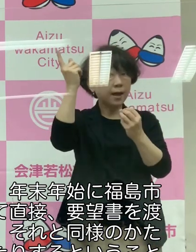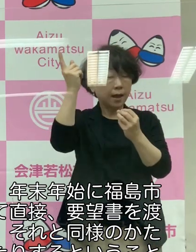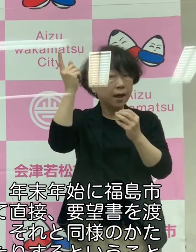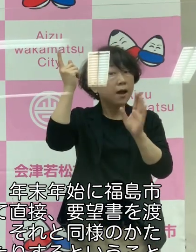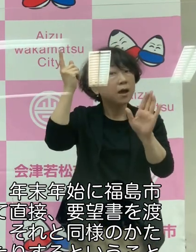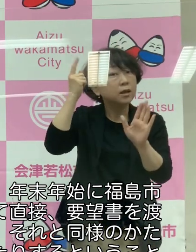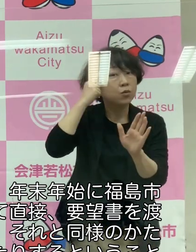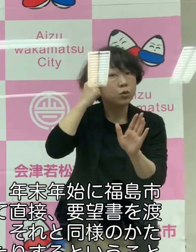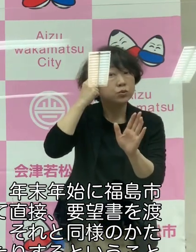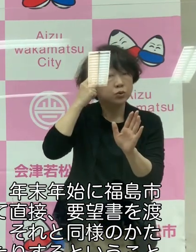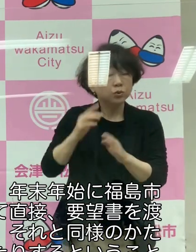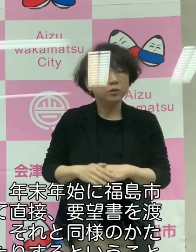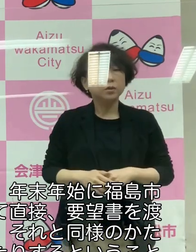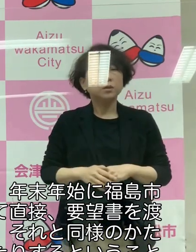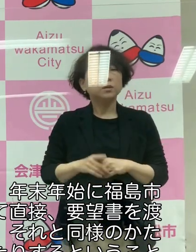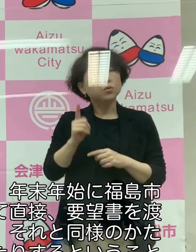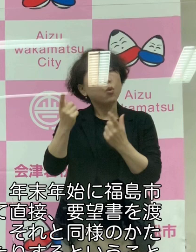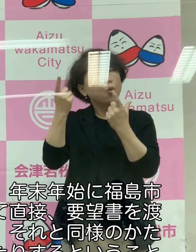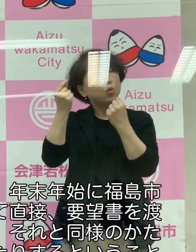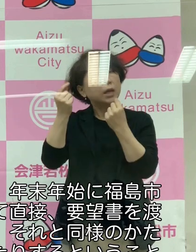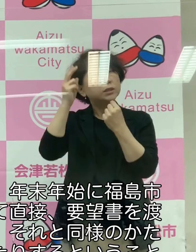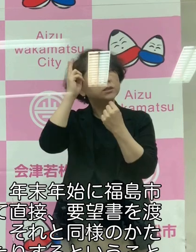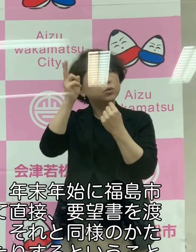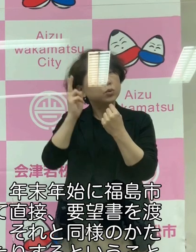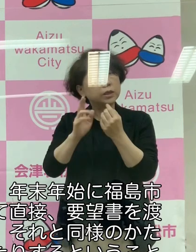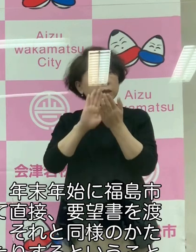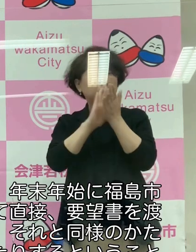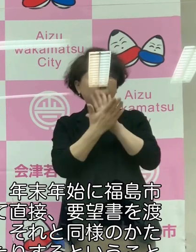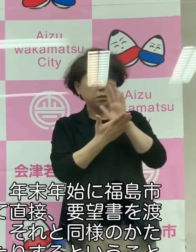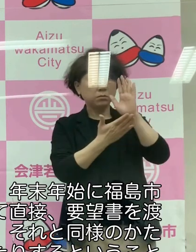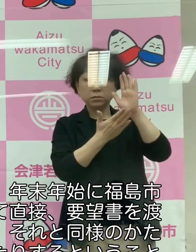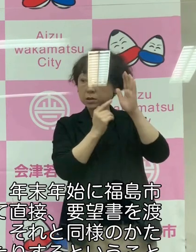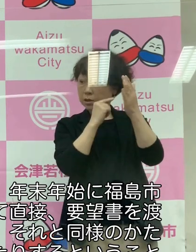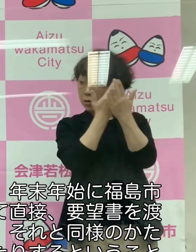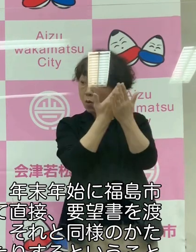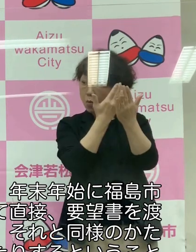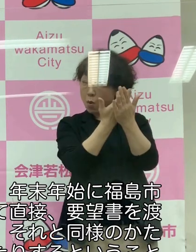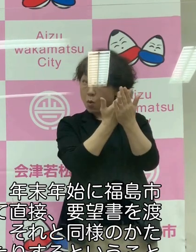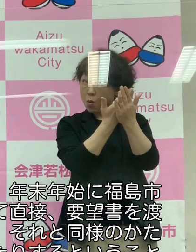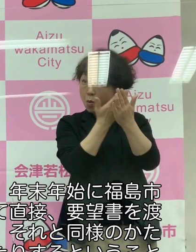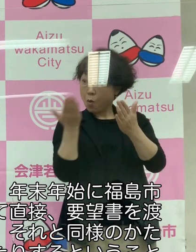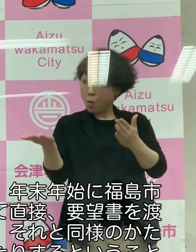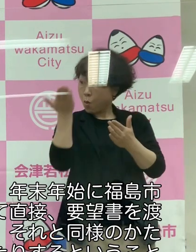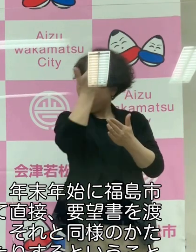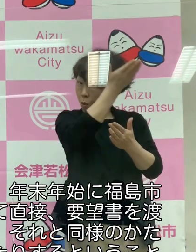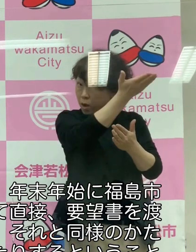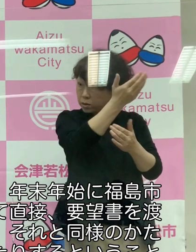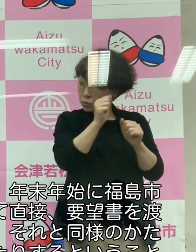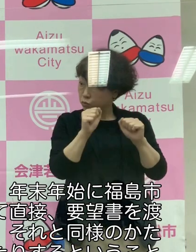ですけれども、はいはい、それと同様の形で県にこう要望書をこう渡したり